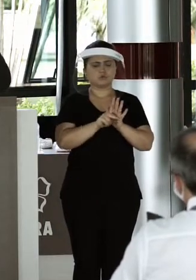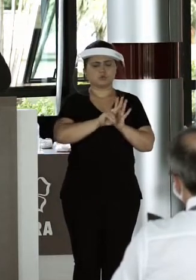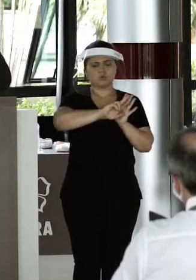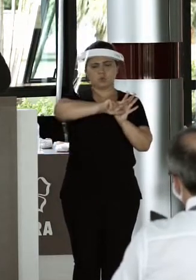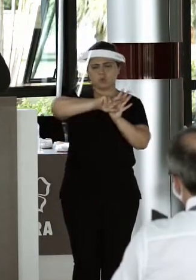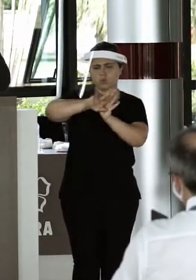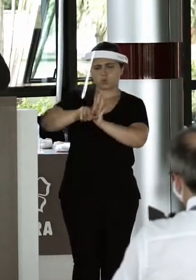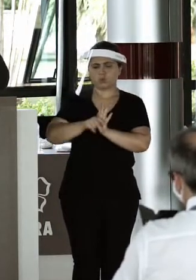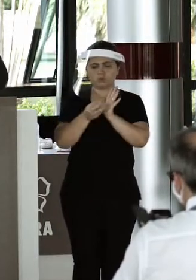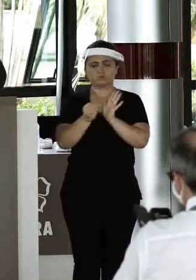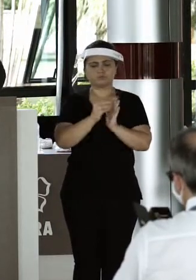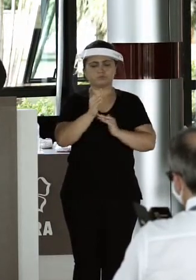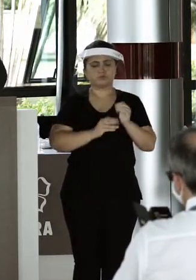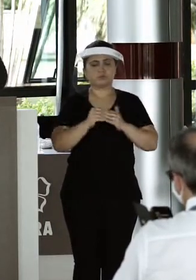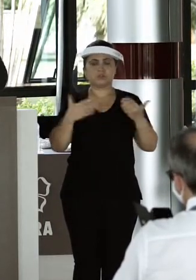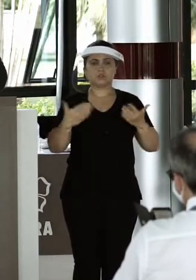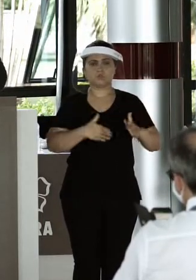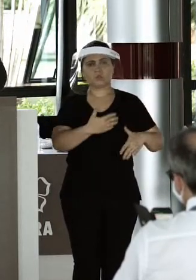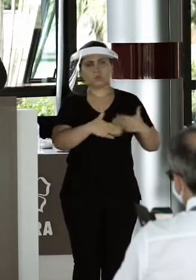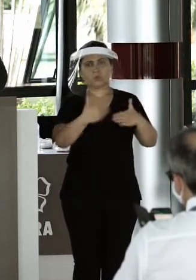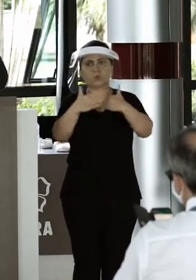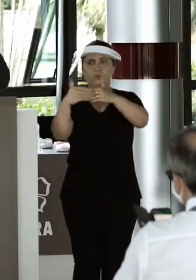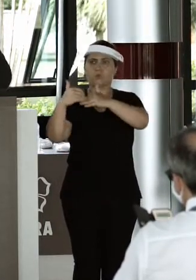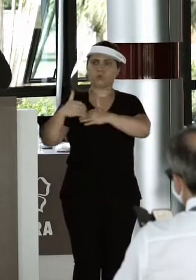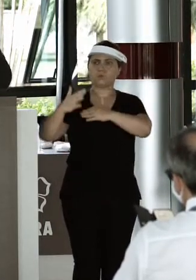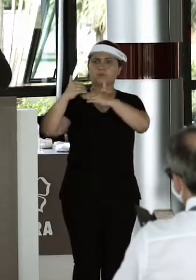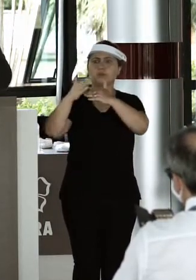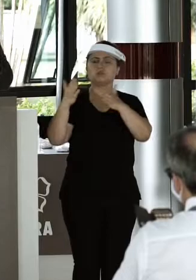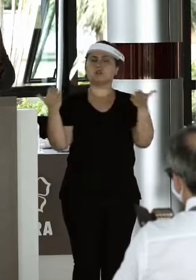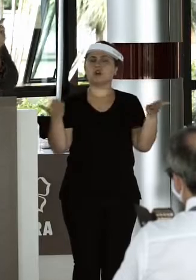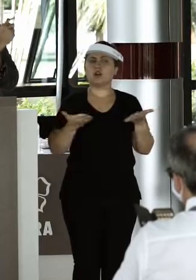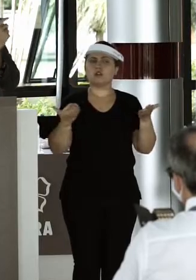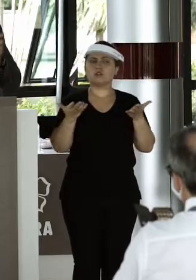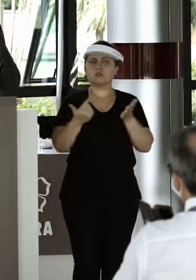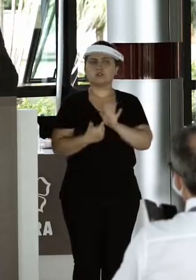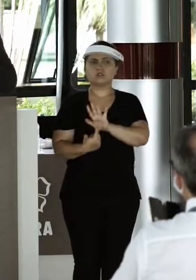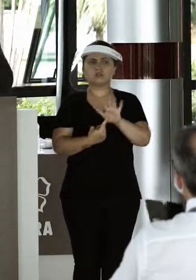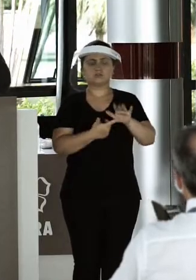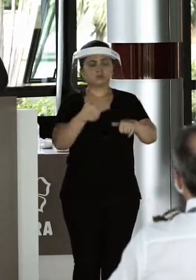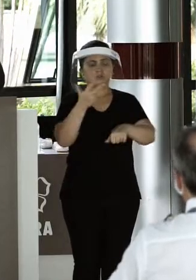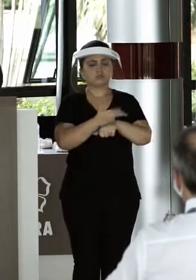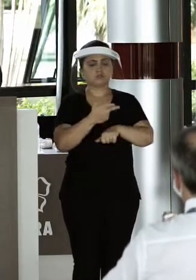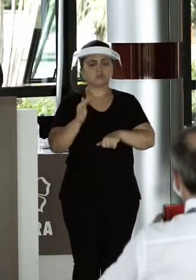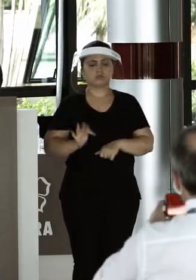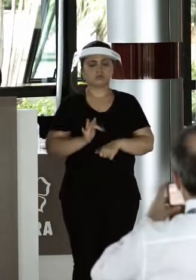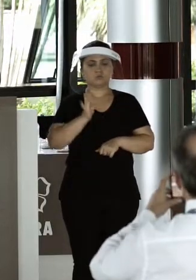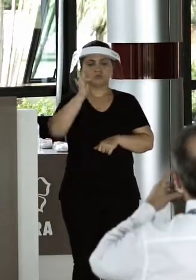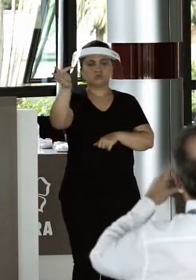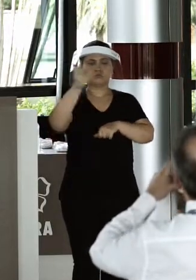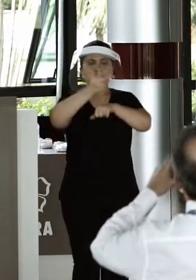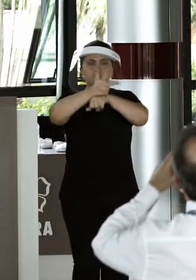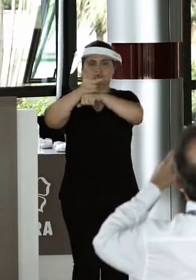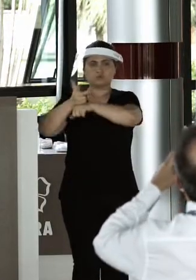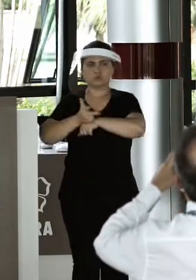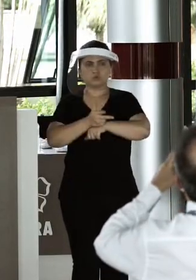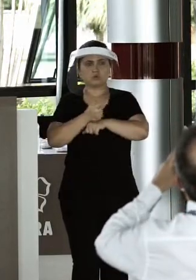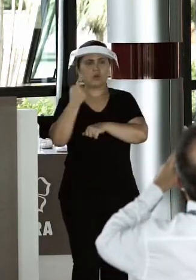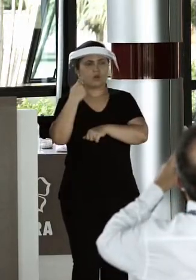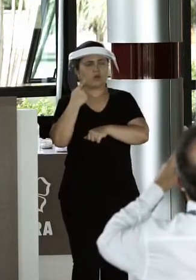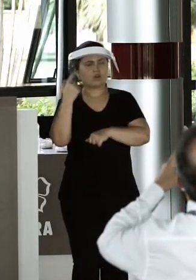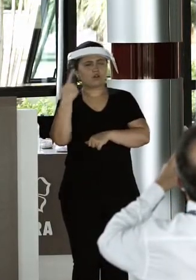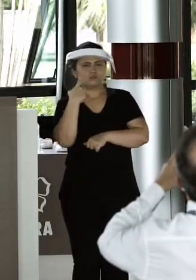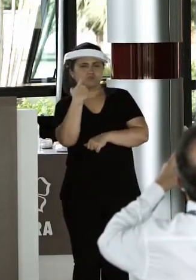infinitas aplicações. E isso tem evoluído cada vez mais. Só que agora eu quero mostrar um vídeo para vocês do futuro das inspeções. Olha